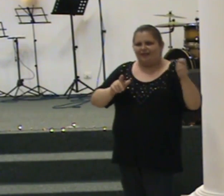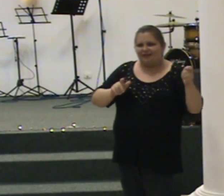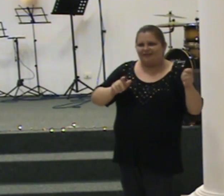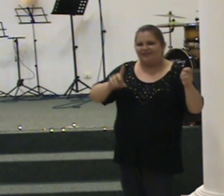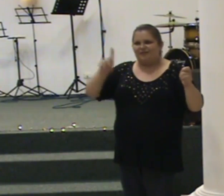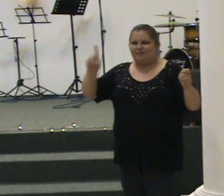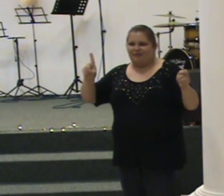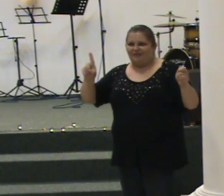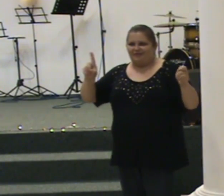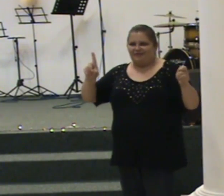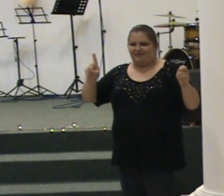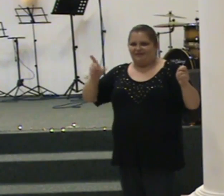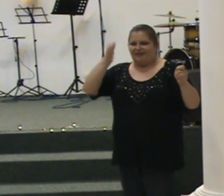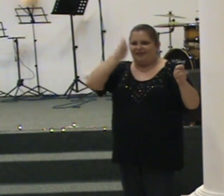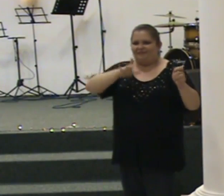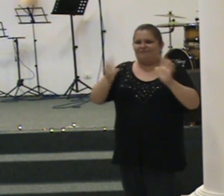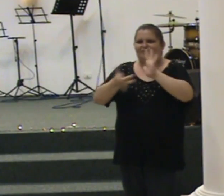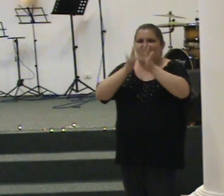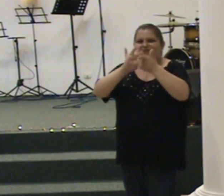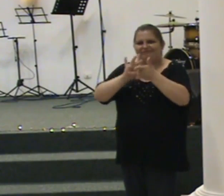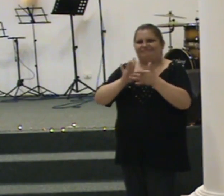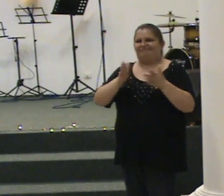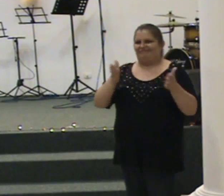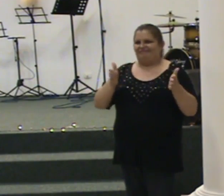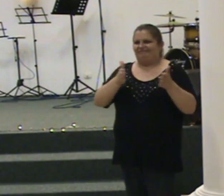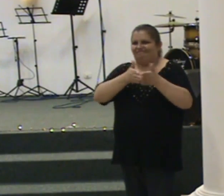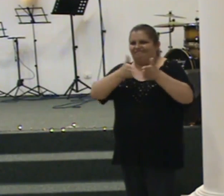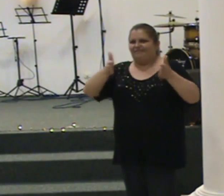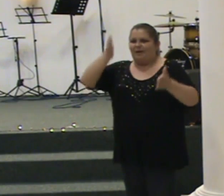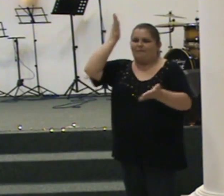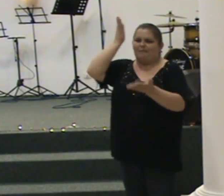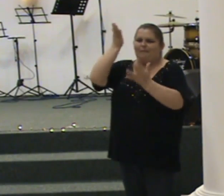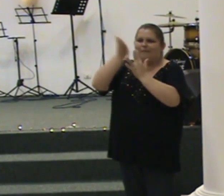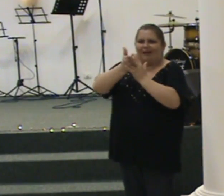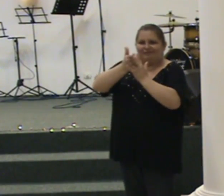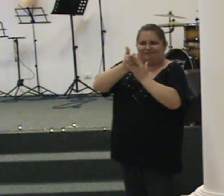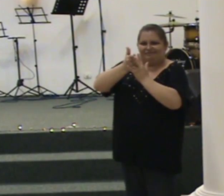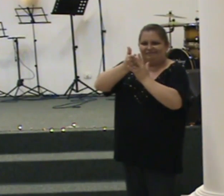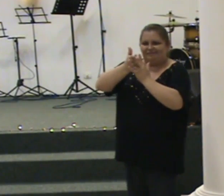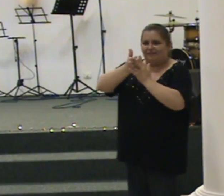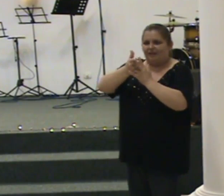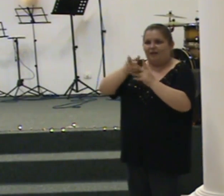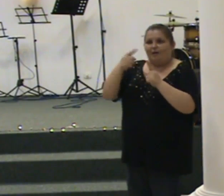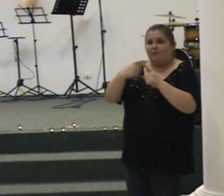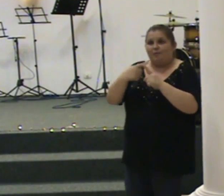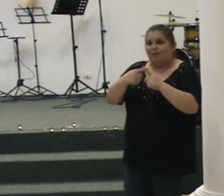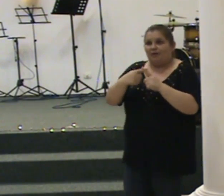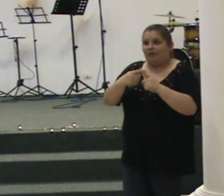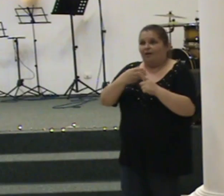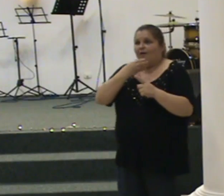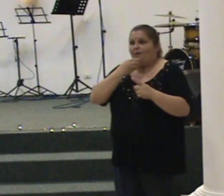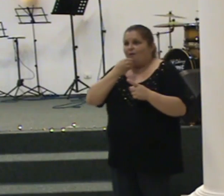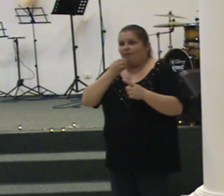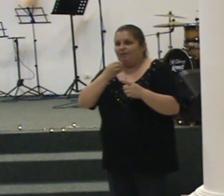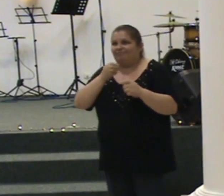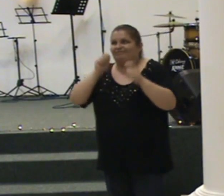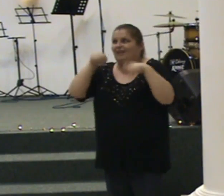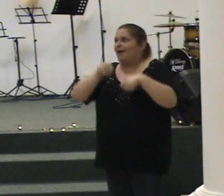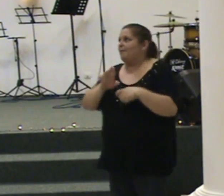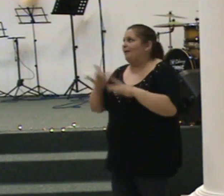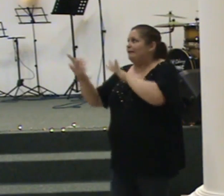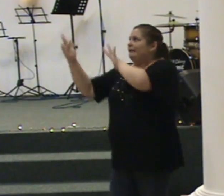mundo. Jesus veio e deu uma nova esperança. Como foi dito, né? O homem não tinha chance nenhuma de